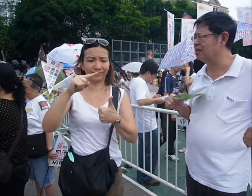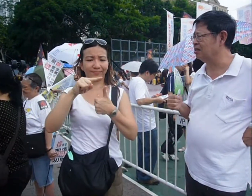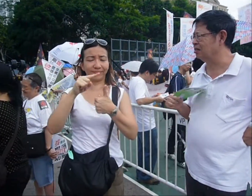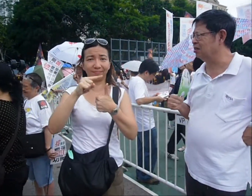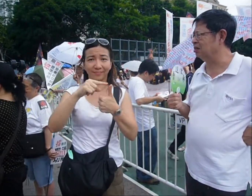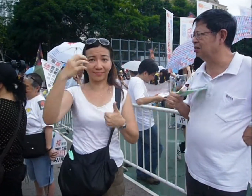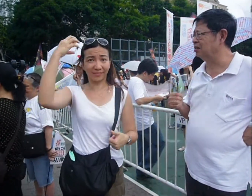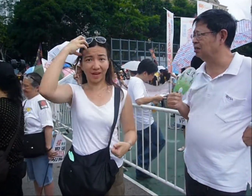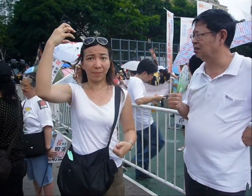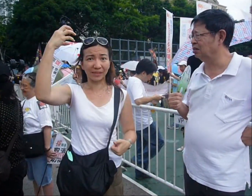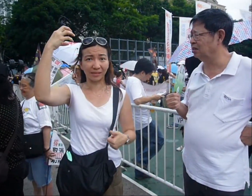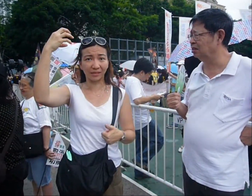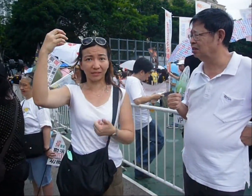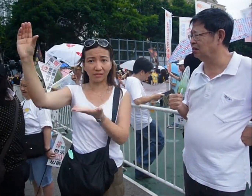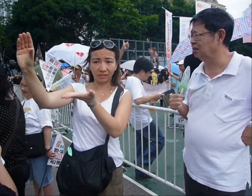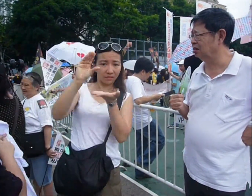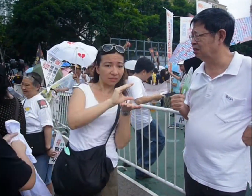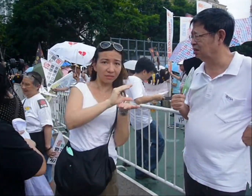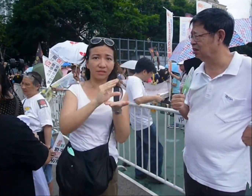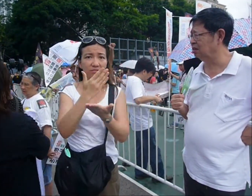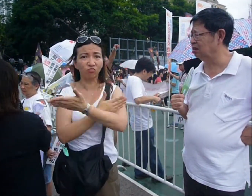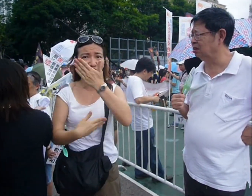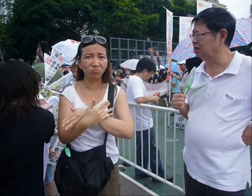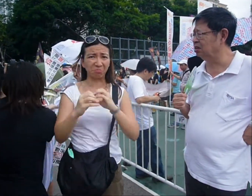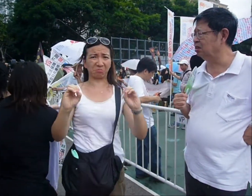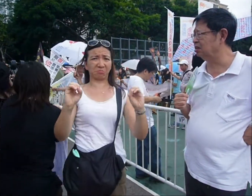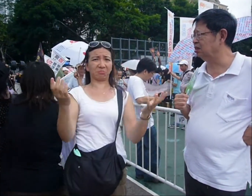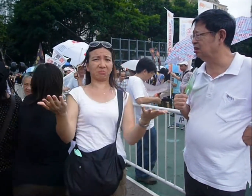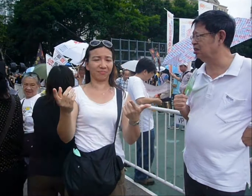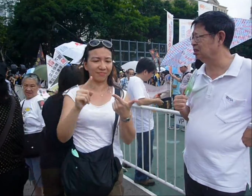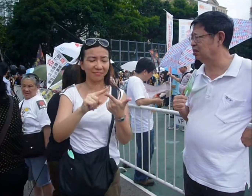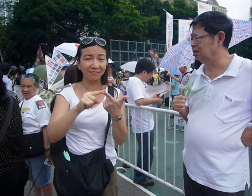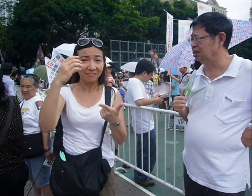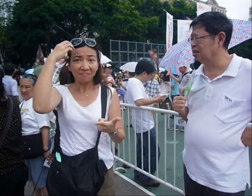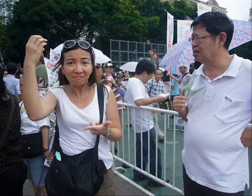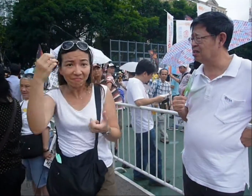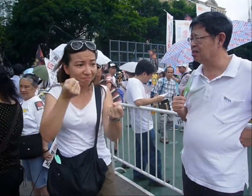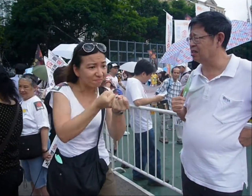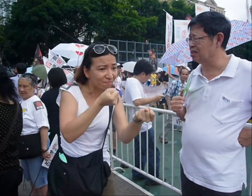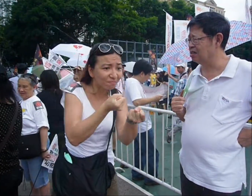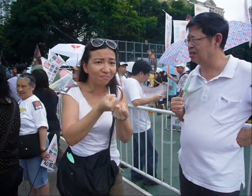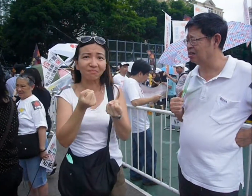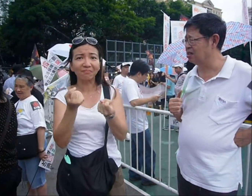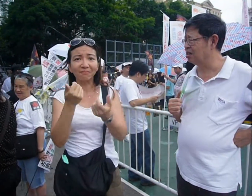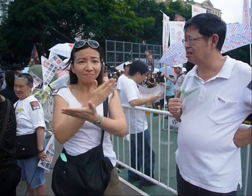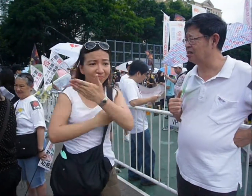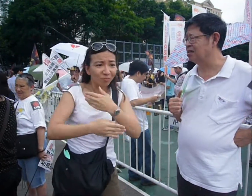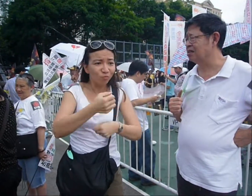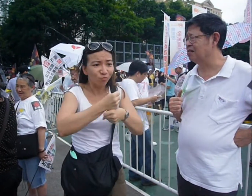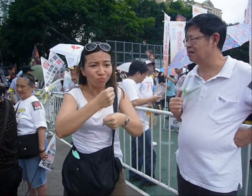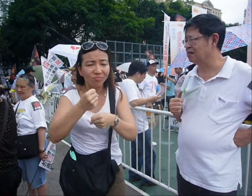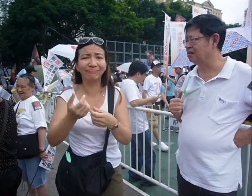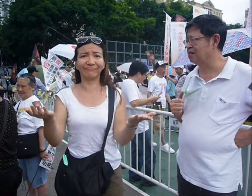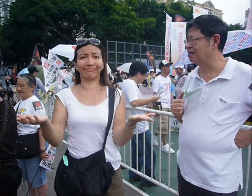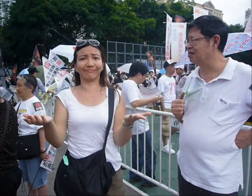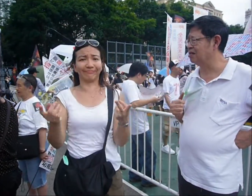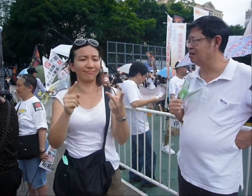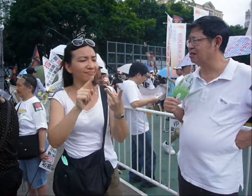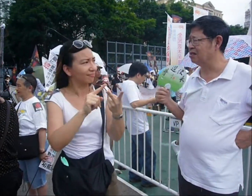台， 曾蔭權 下台。 後面近銅鑼灣嘅朋友雖然比較遠少少，但我諗如果你一齊做呢